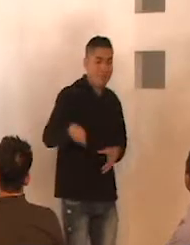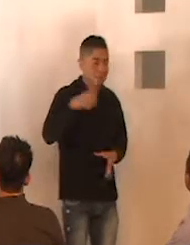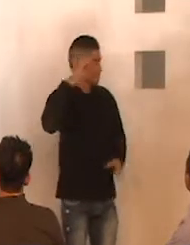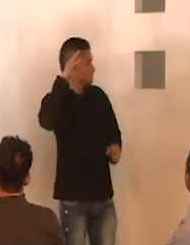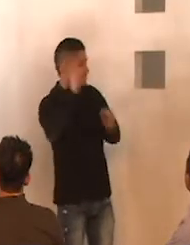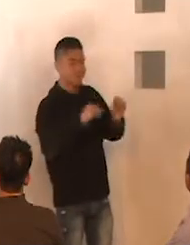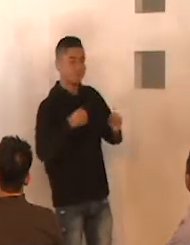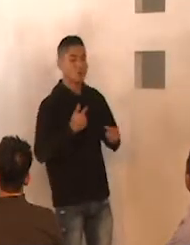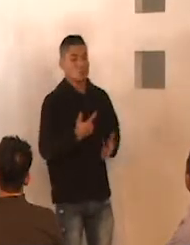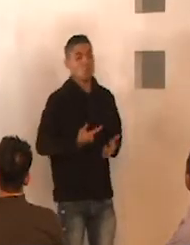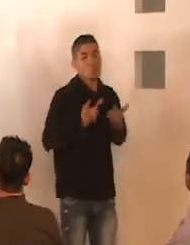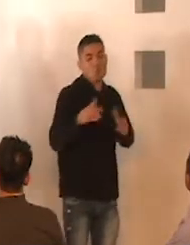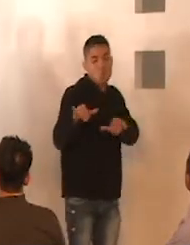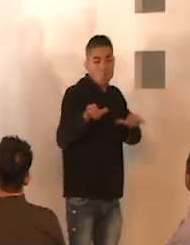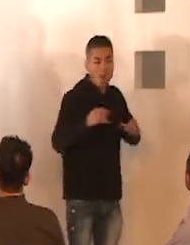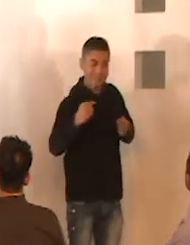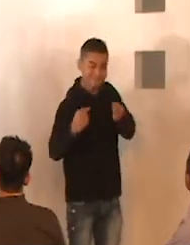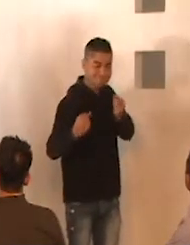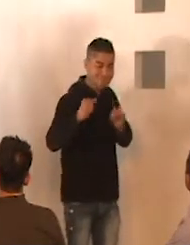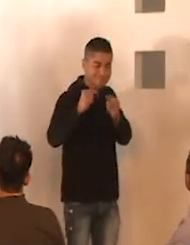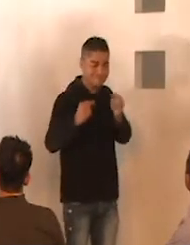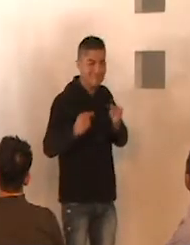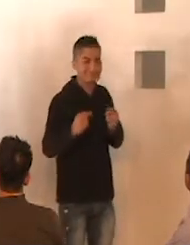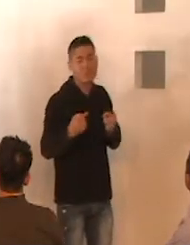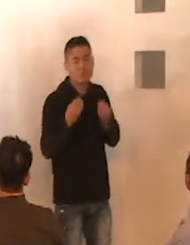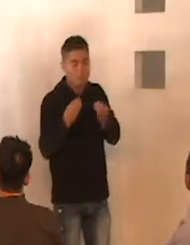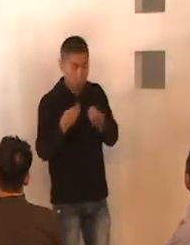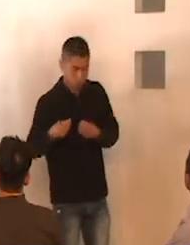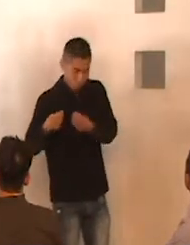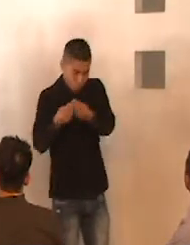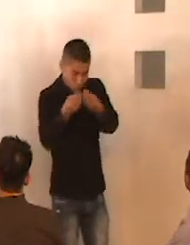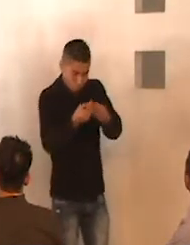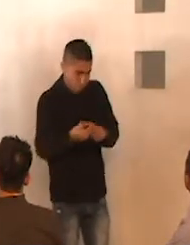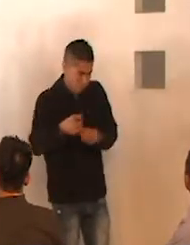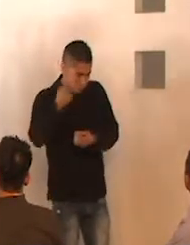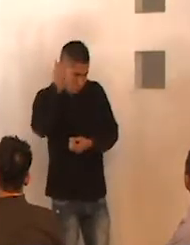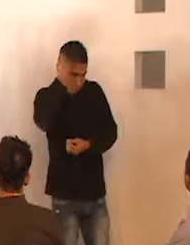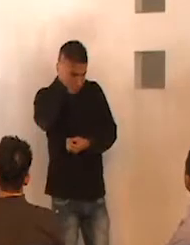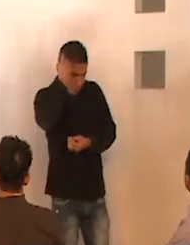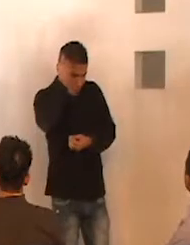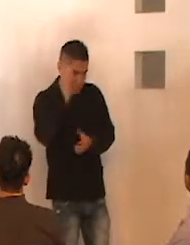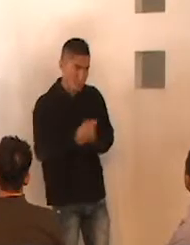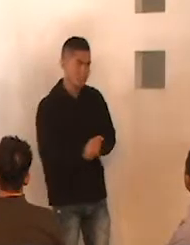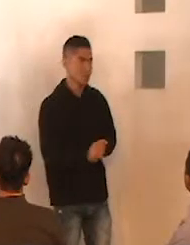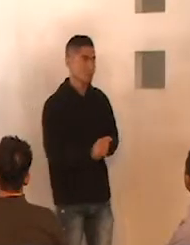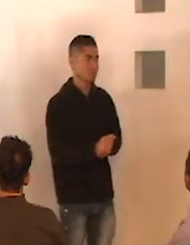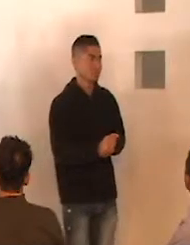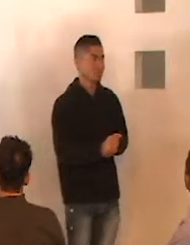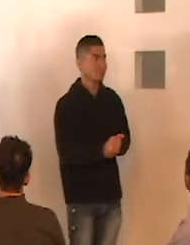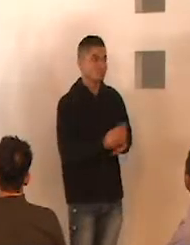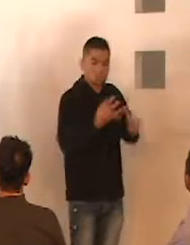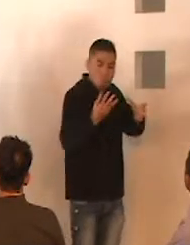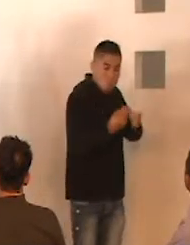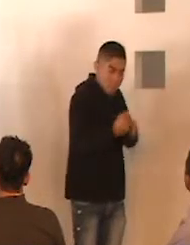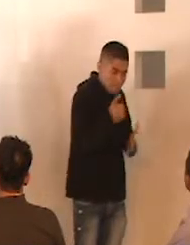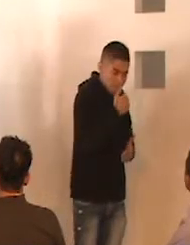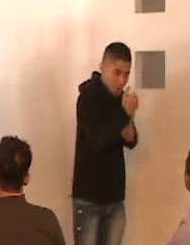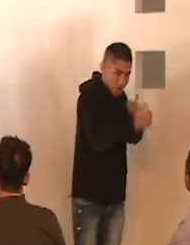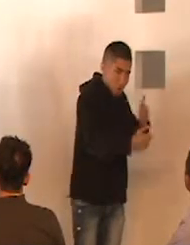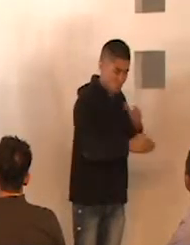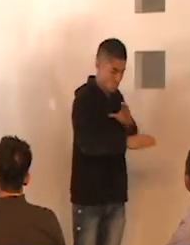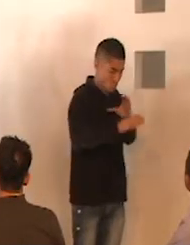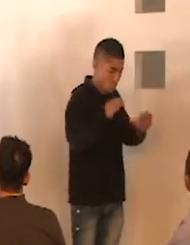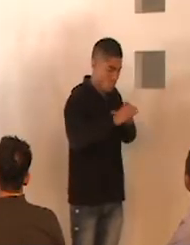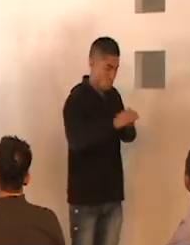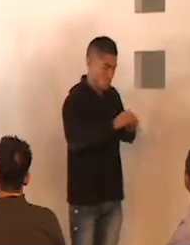para implementar un poco pues con los compañeros docentes el proceso de la comunicación orientativa alternativa.